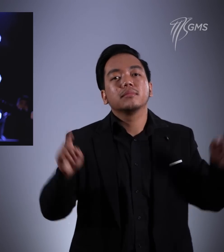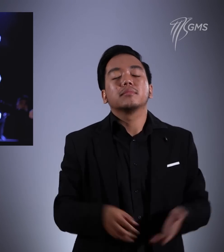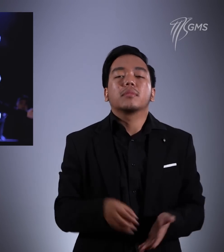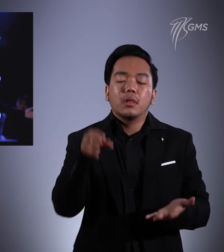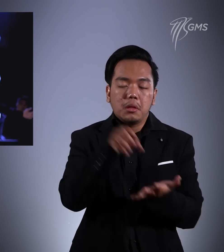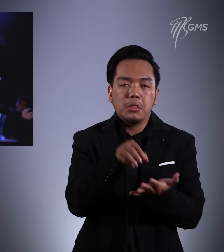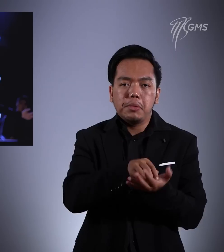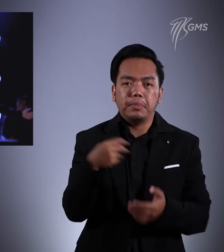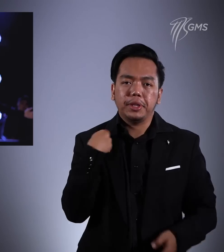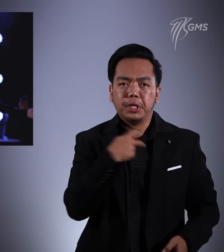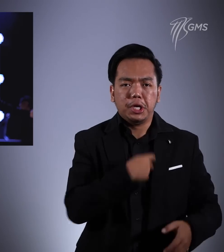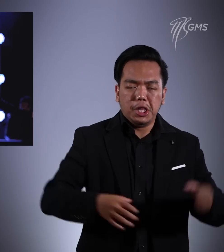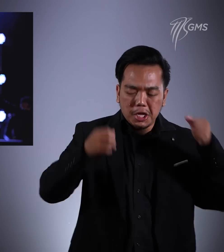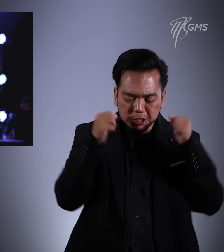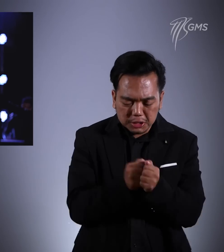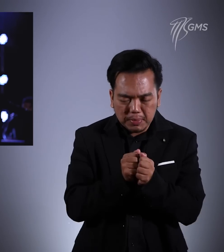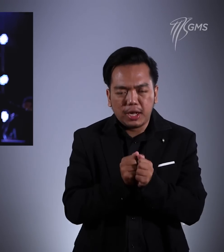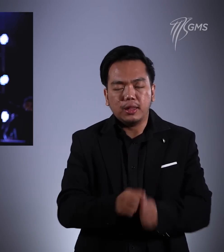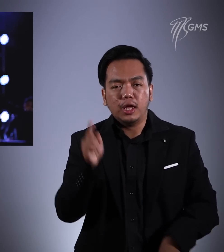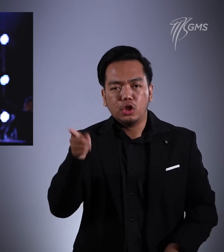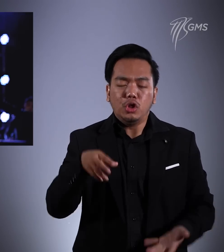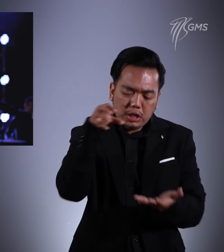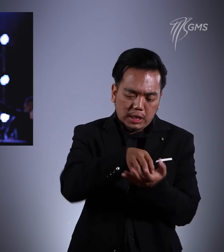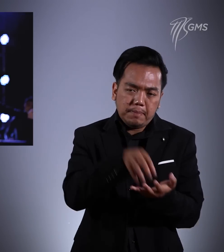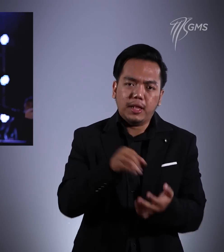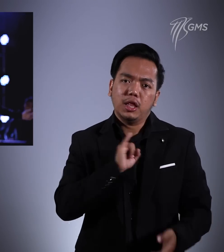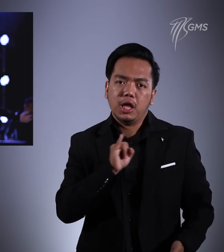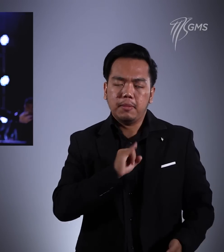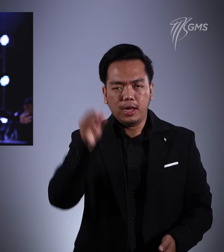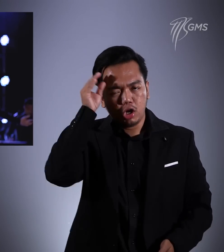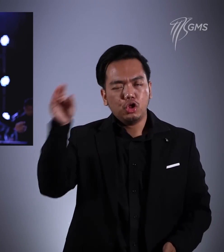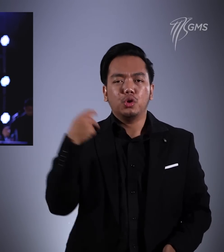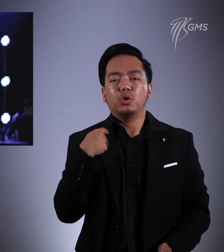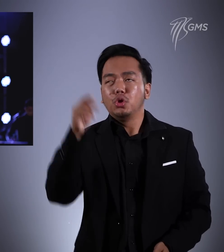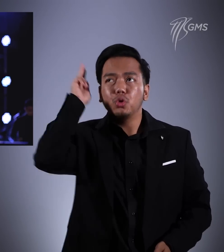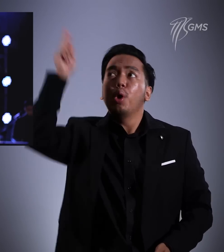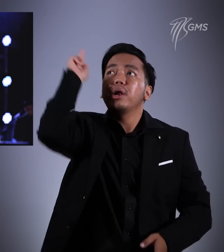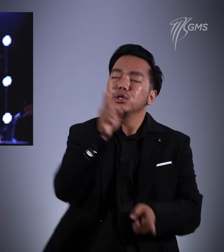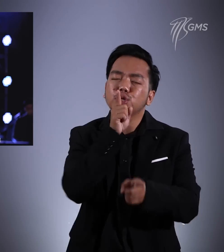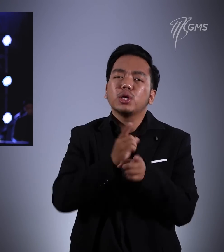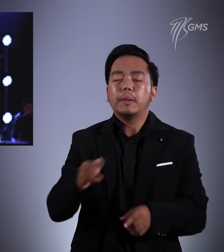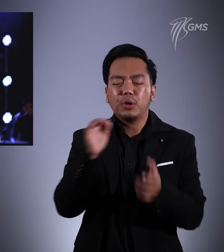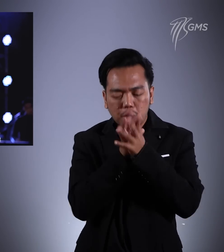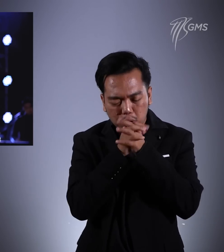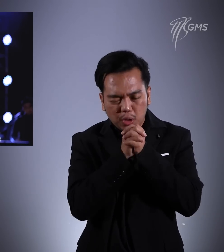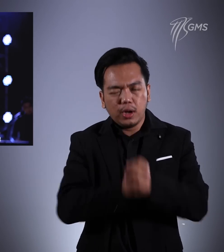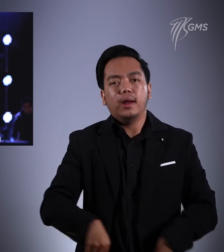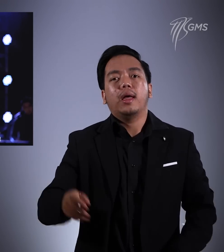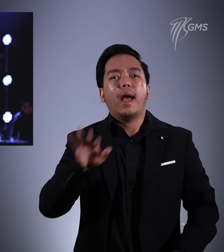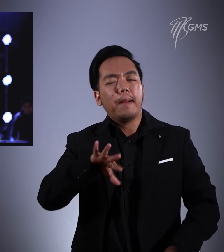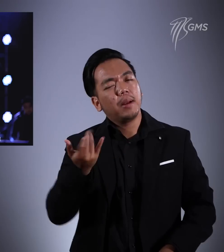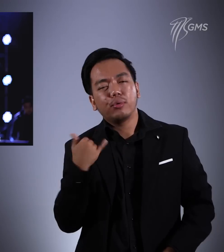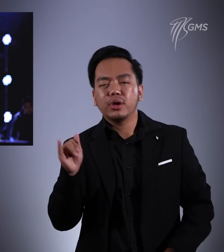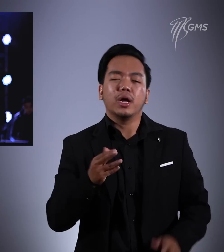Tempat kita sepakat adalah tempat iman dan tempat kuasa untuk Tuhan menjawab doa. Apapun yang Anda saat ini